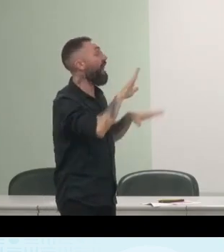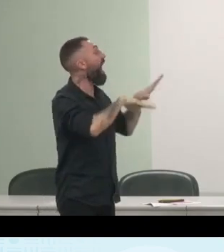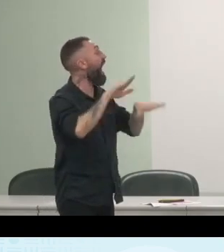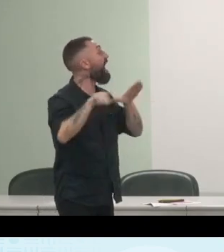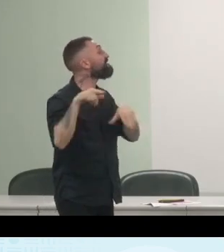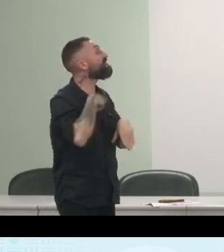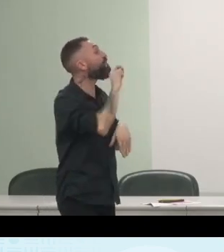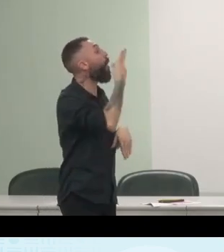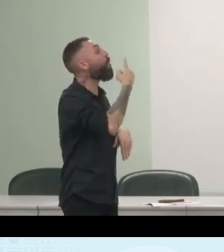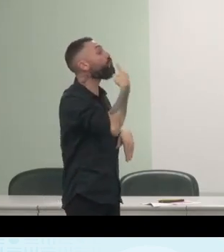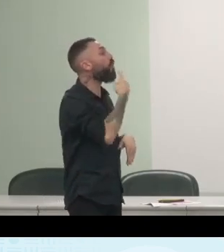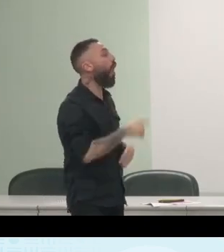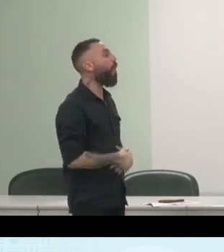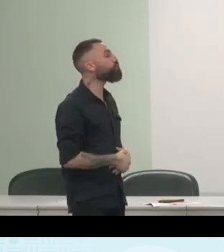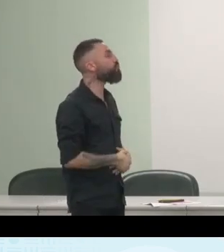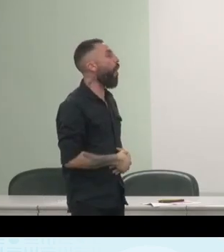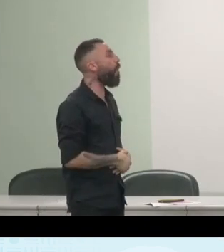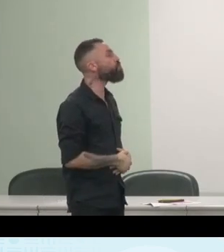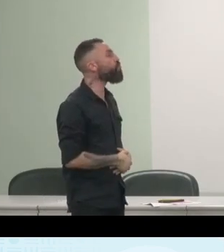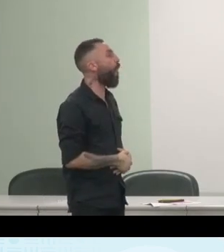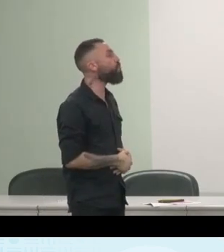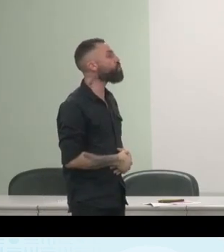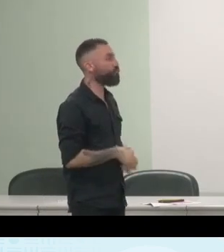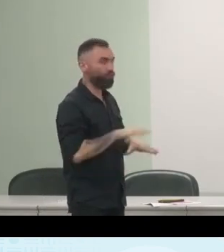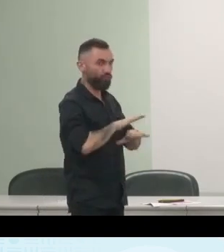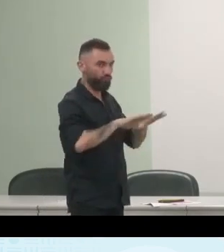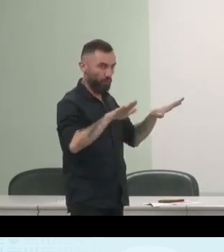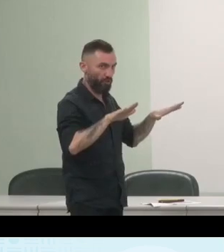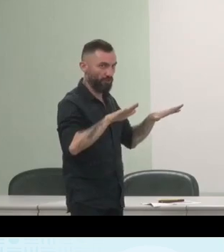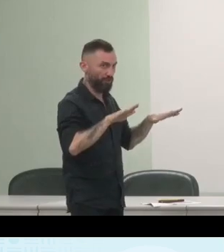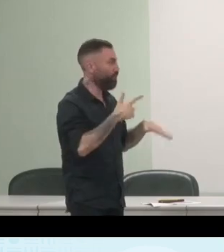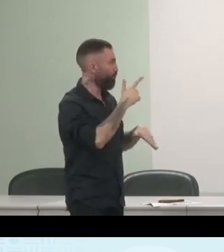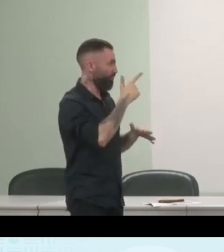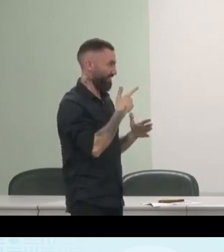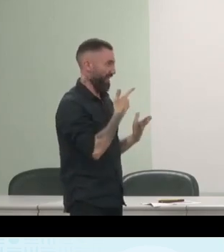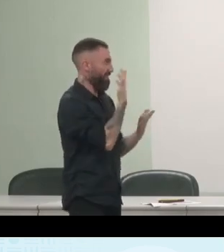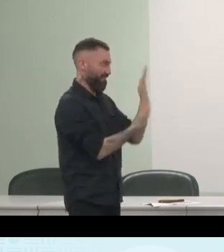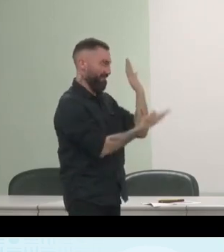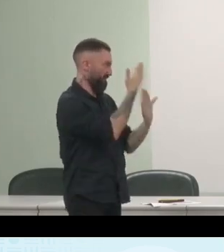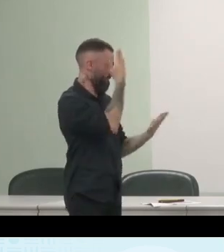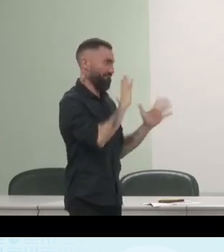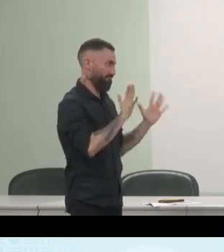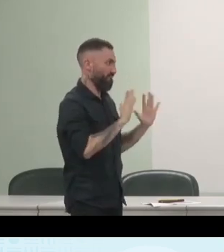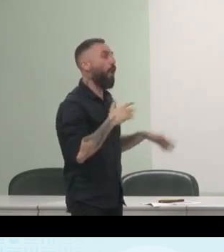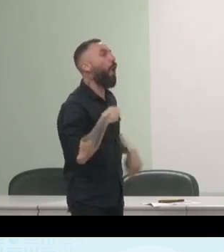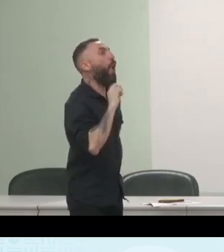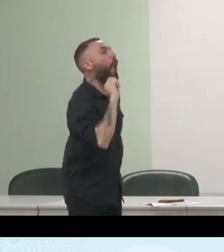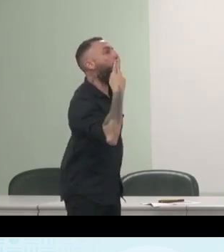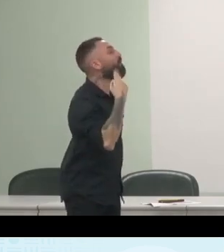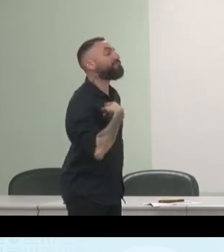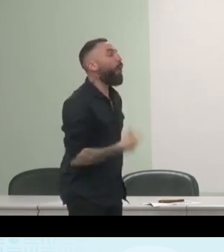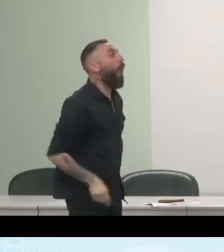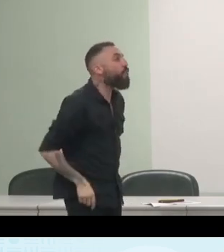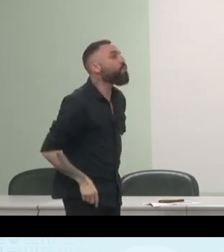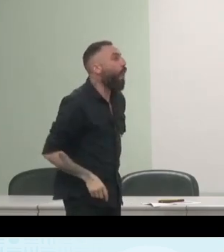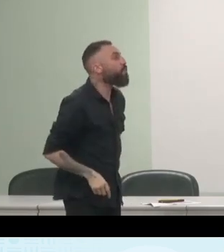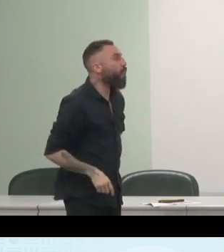né, só na boca mesmo, não na mão, a gente não vê a conjunção manual, mas a gente vê que existe na boca o